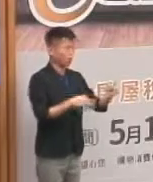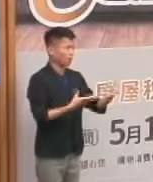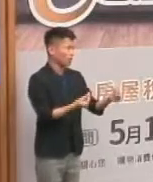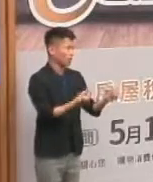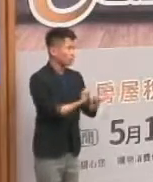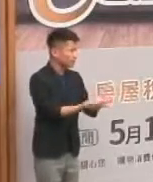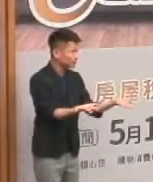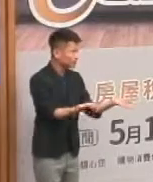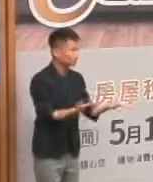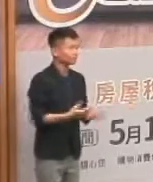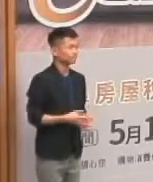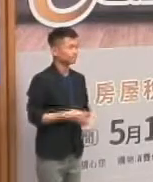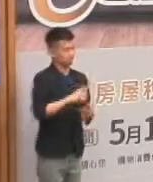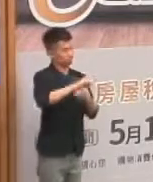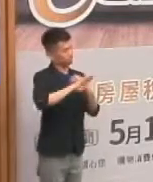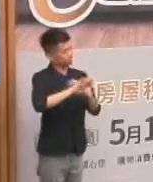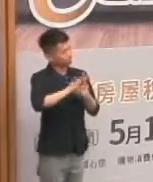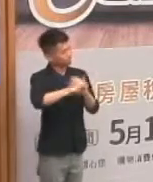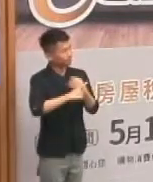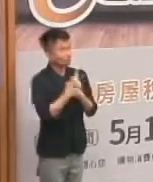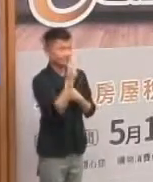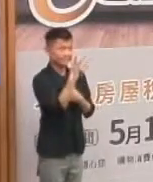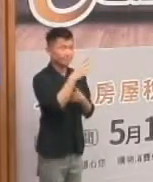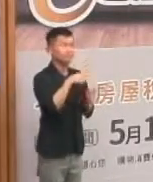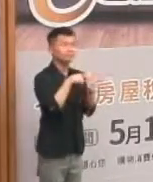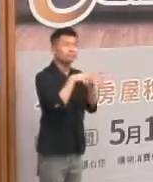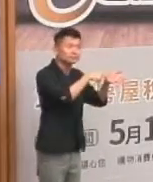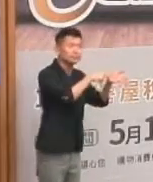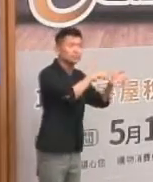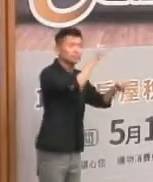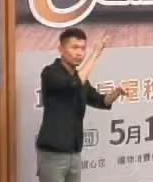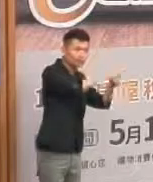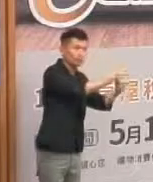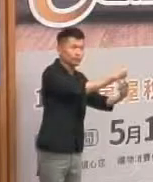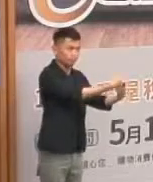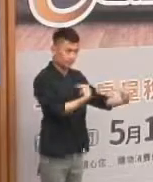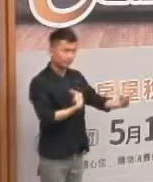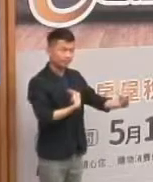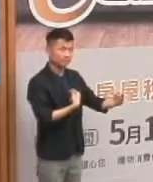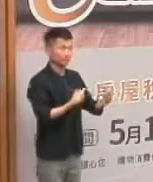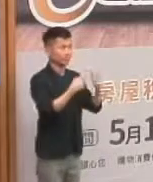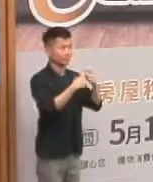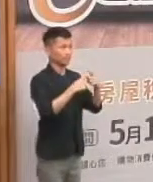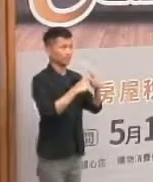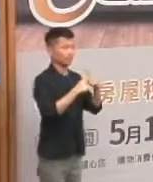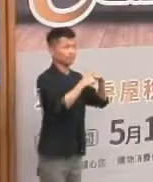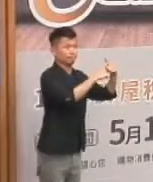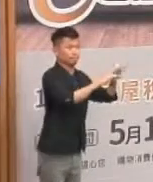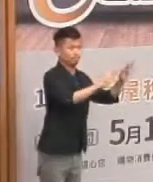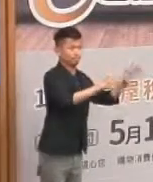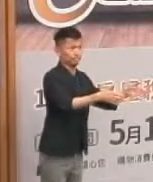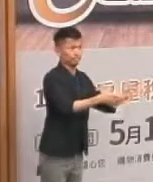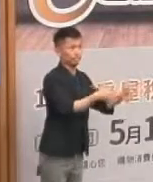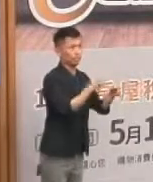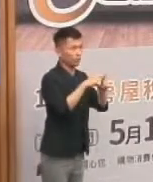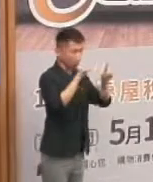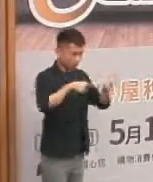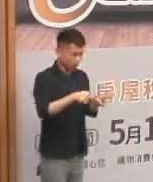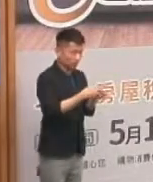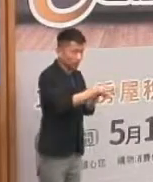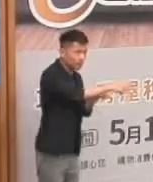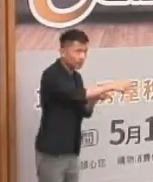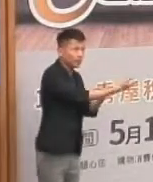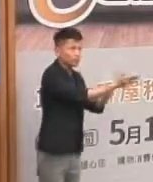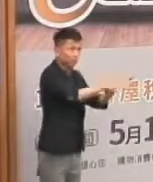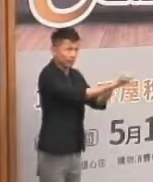系，你有几个途径啊来申请补发缴款书，包含你到临柜来申请，又或者用书面来申请